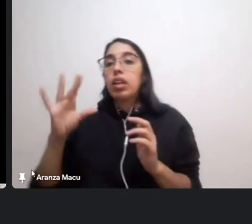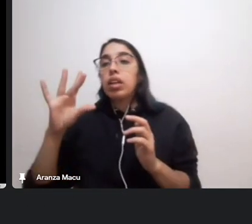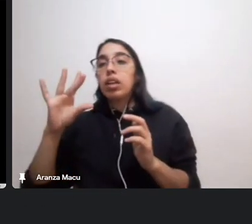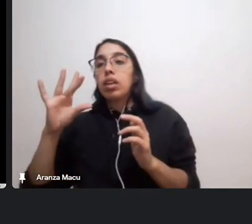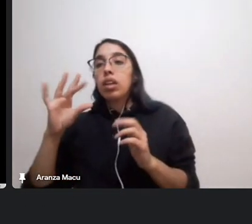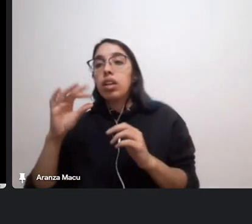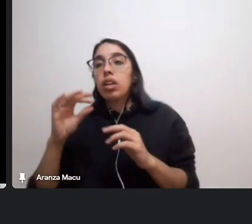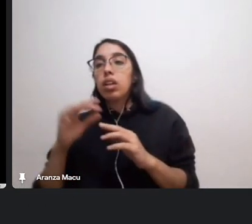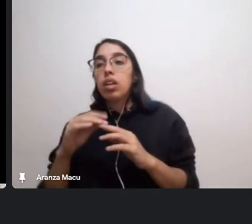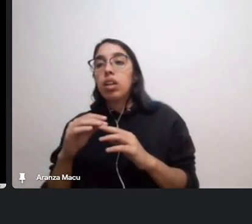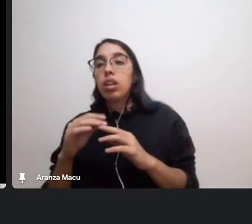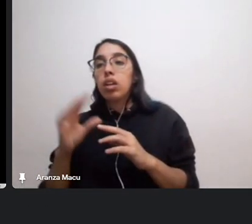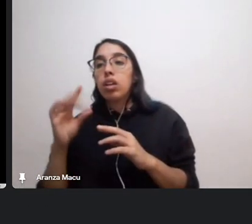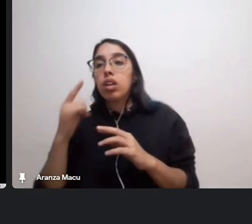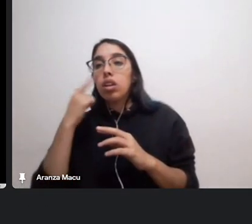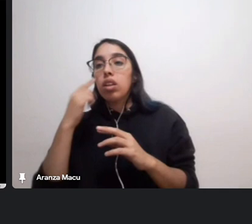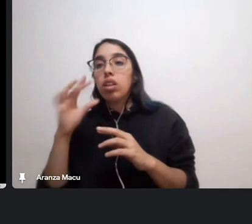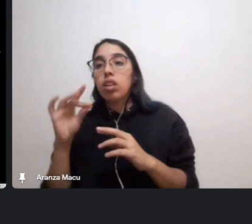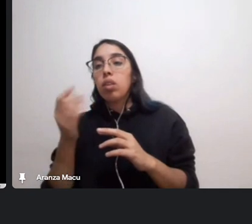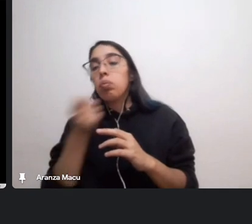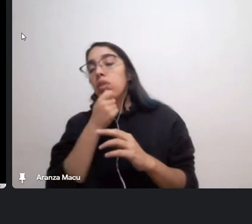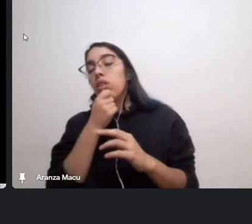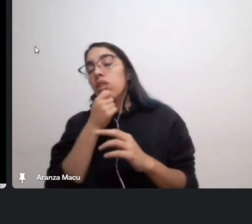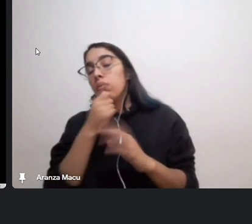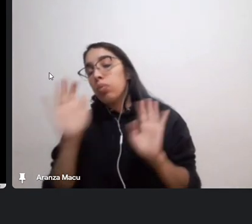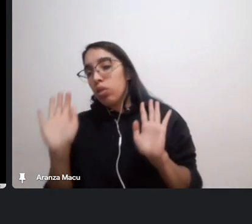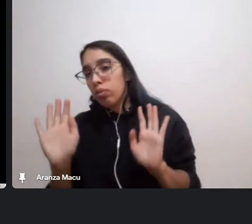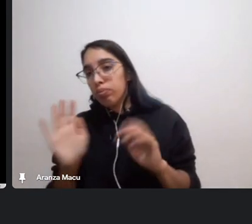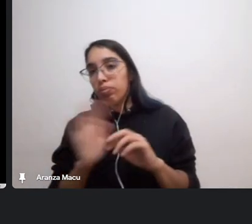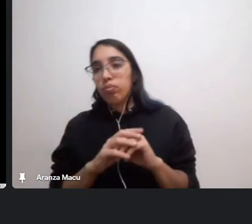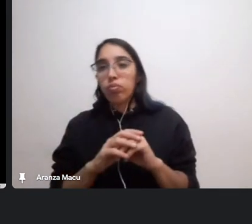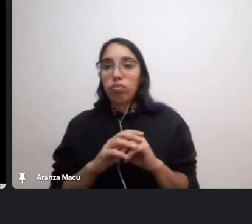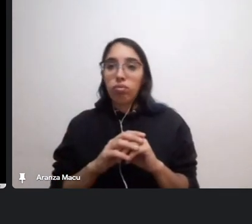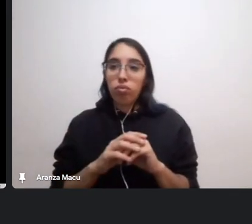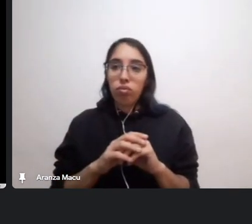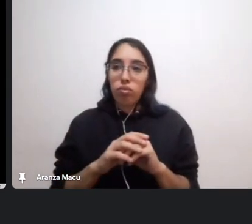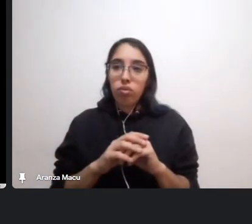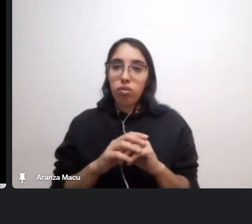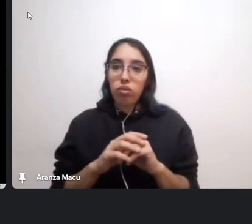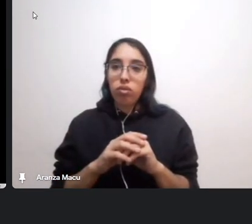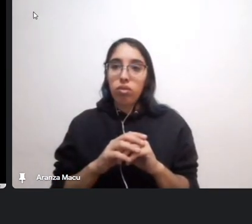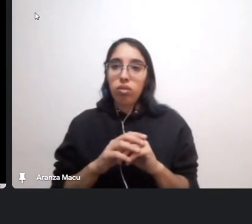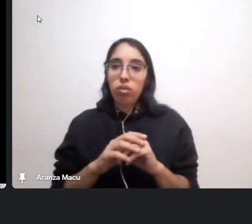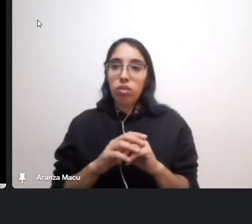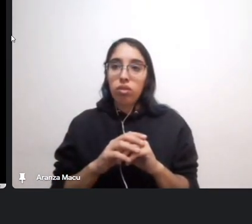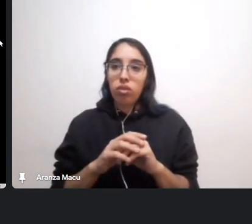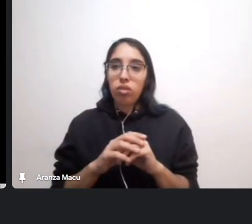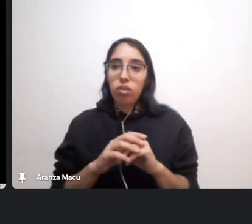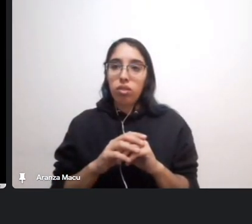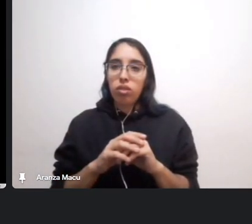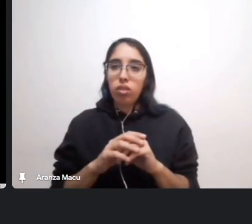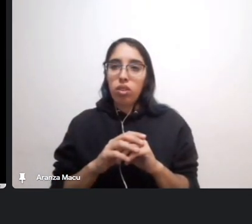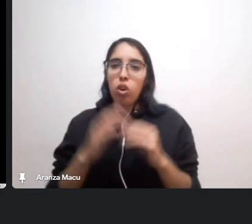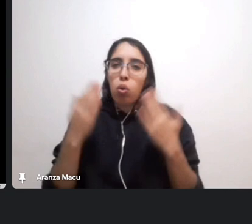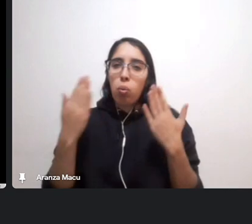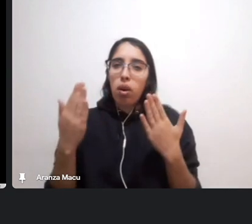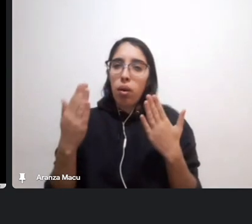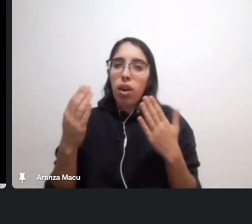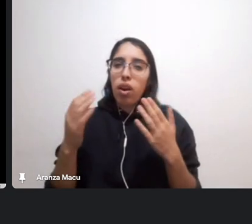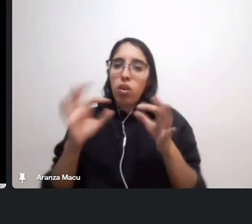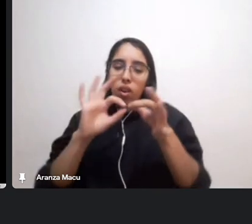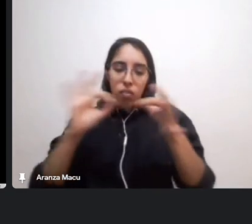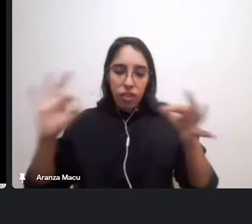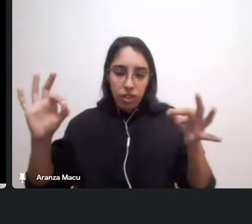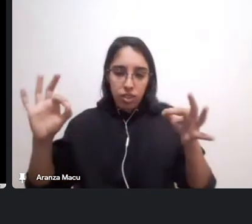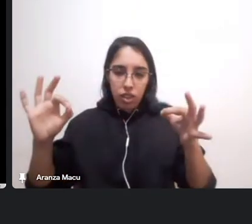también como auxiliar y ahí el principal. O sea, puede haber cuatro verbos, puede haber